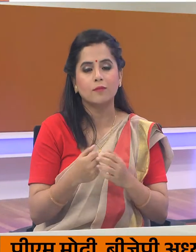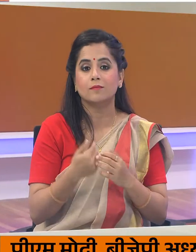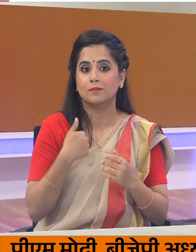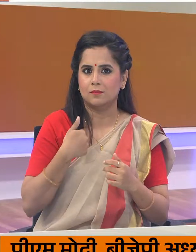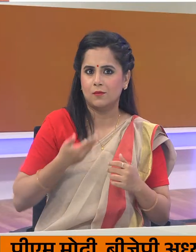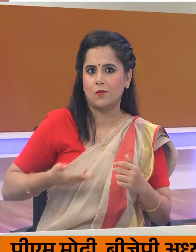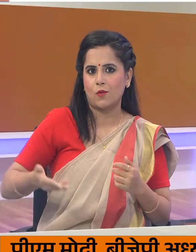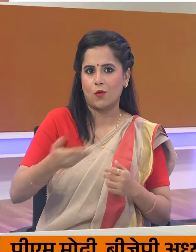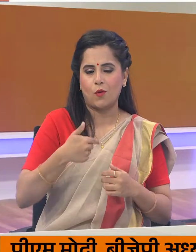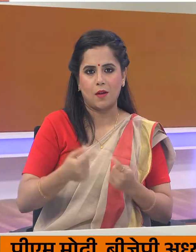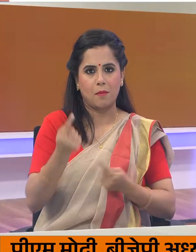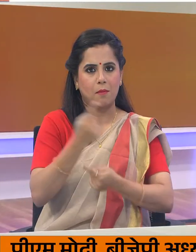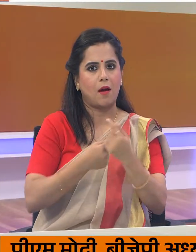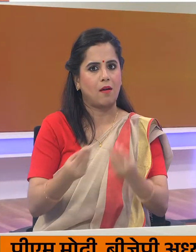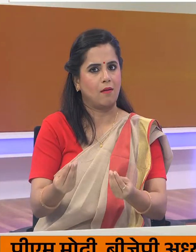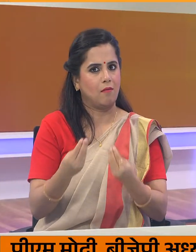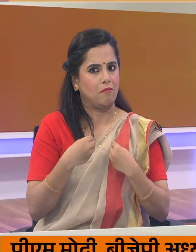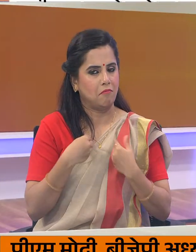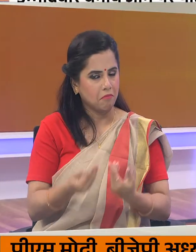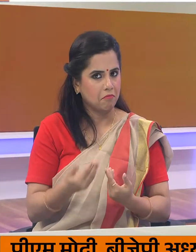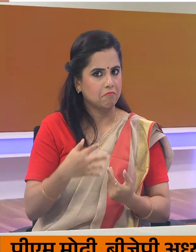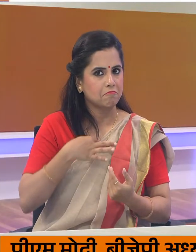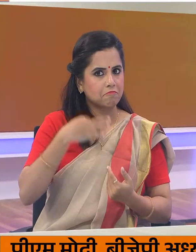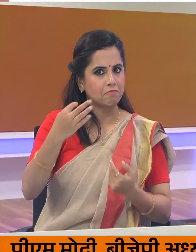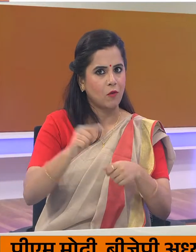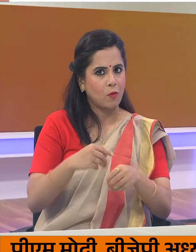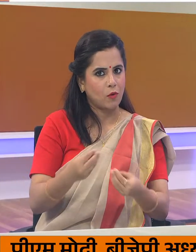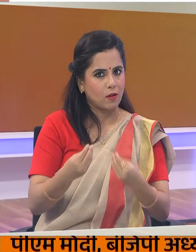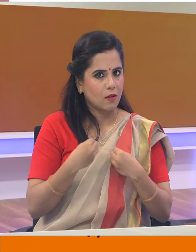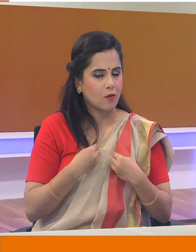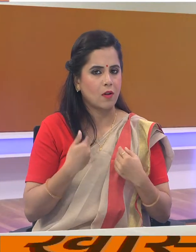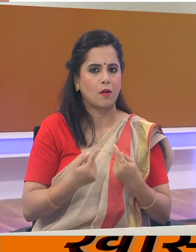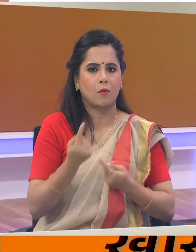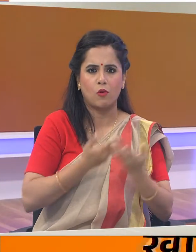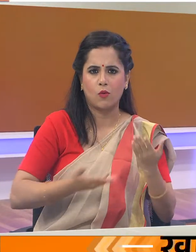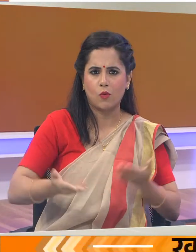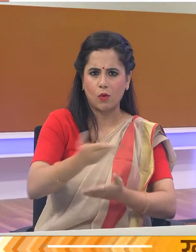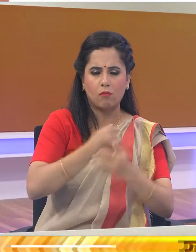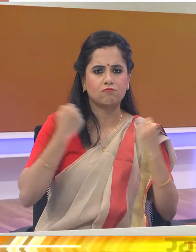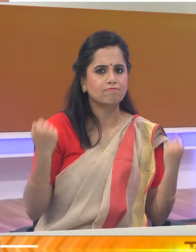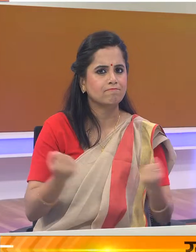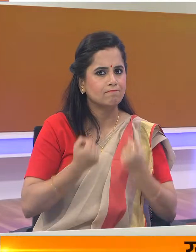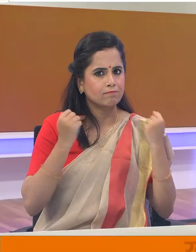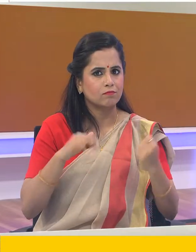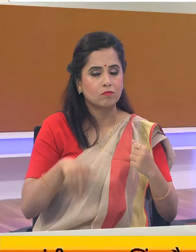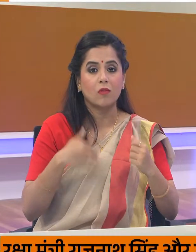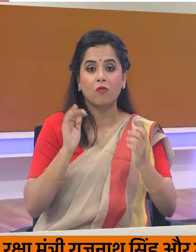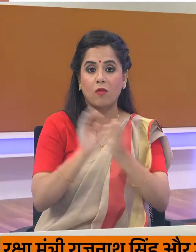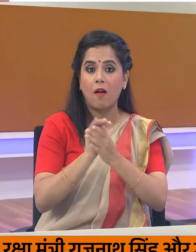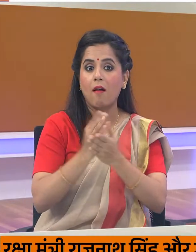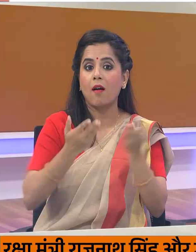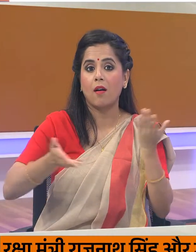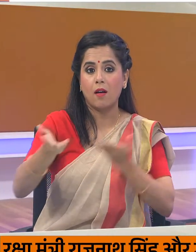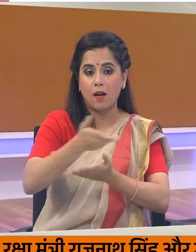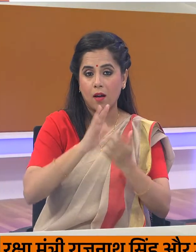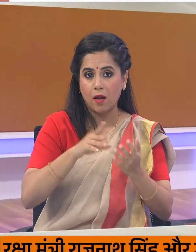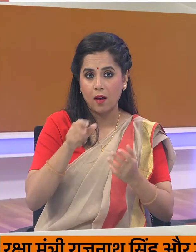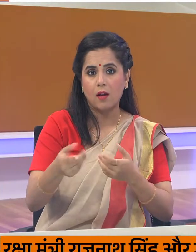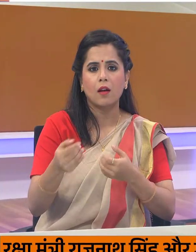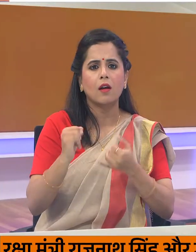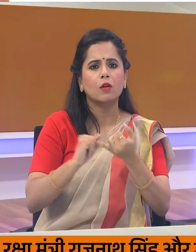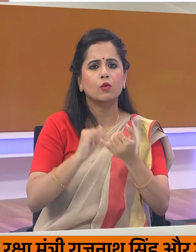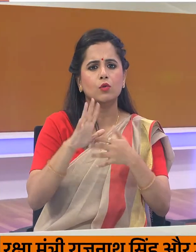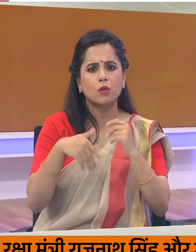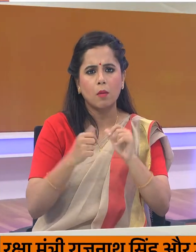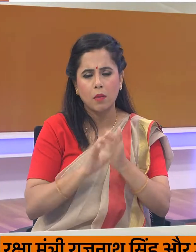हमें पार्टी ने इस योग्य समझा। इसमें हमारी पार्टी के कार्यकर्ताओं की मेहनत है और हमारे जो साथी हैं, इसमें स्वामी राज जी हैं, रमन